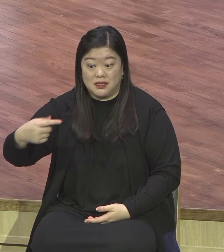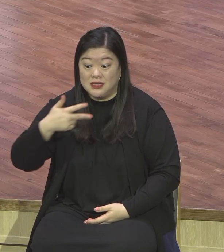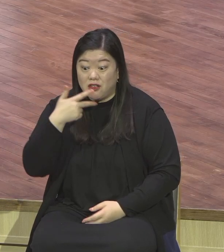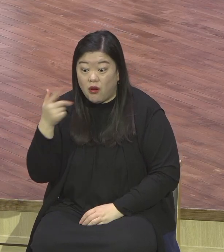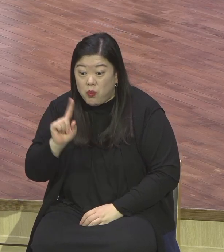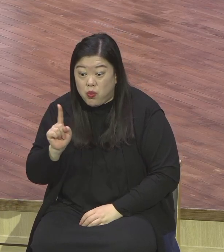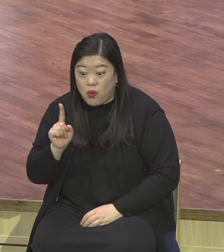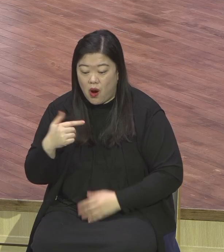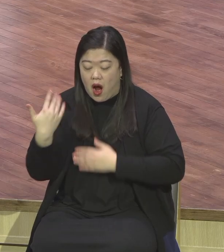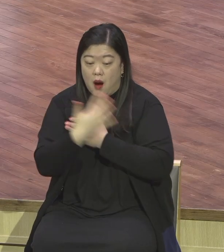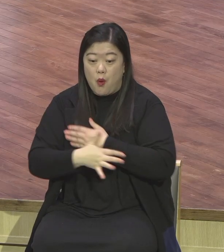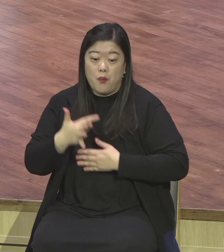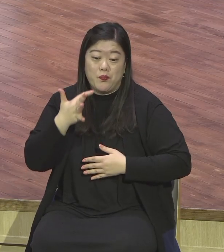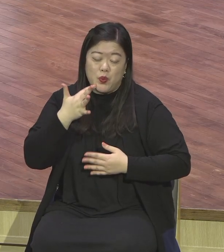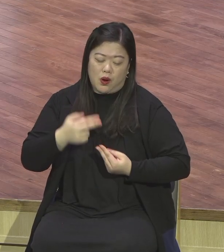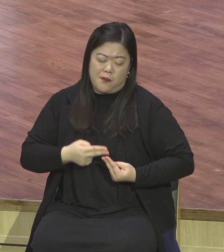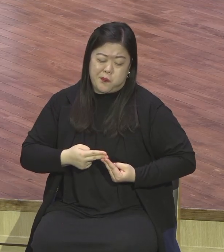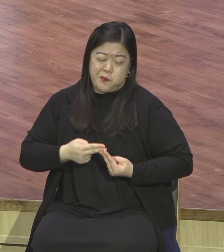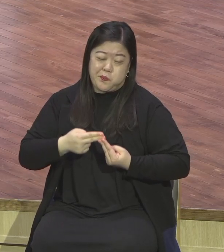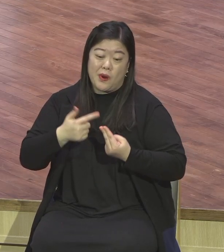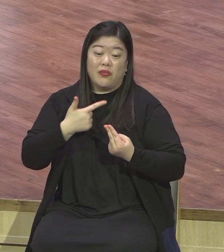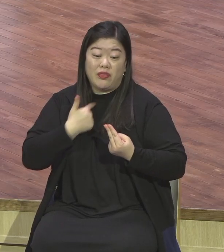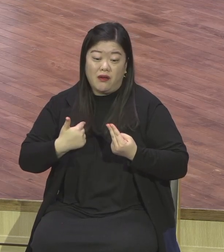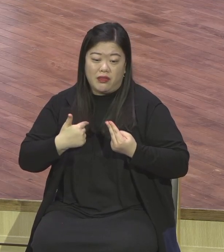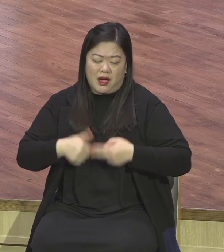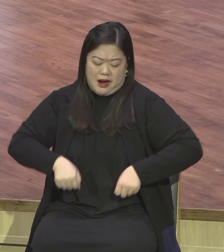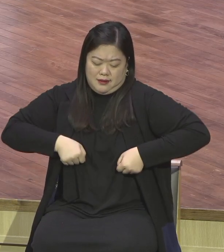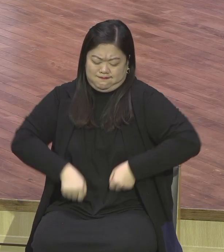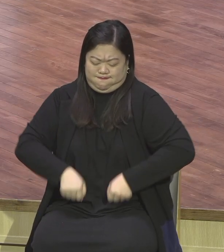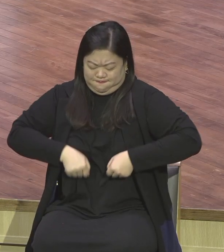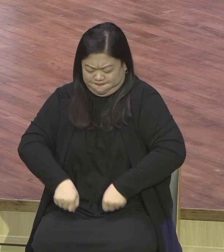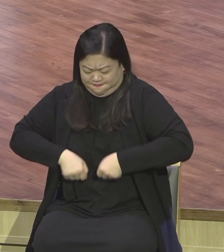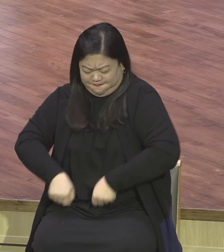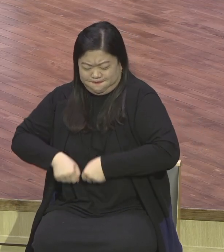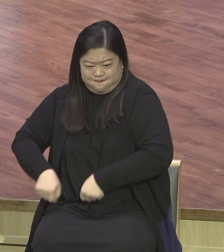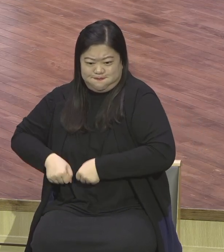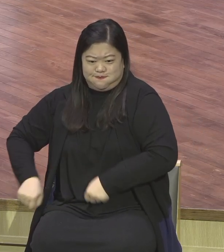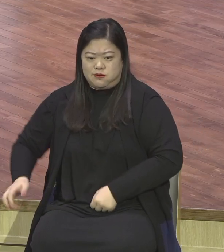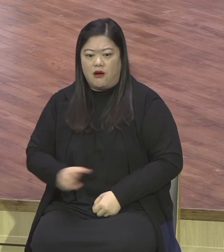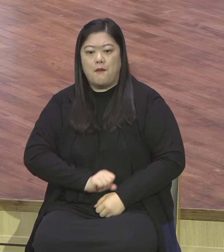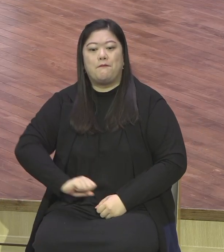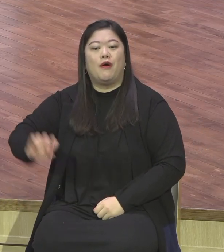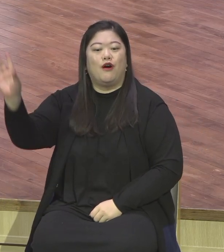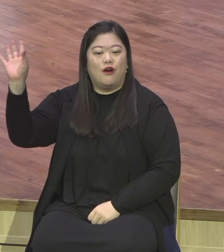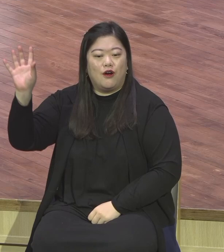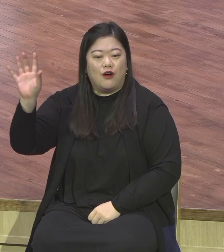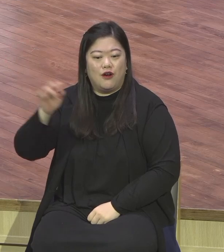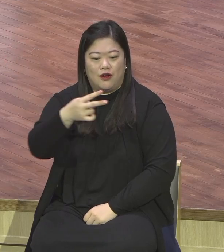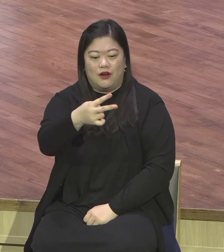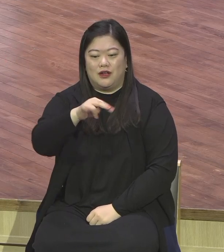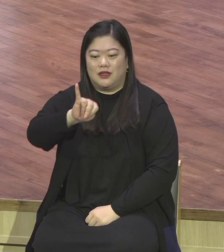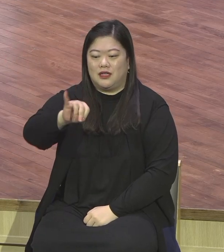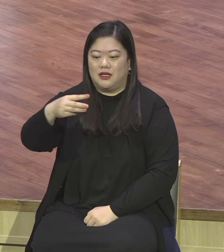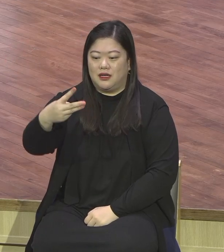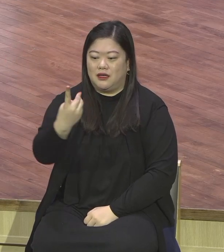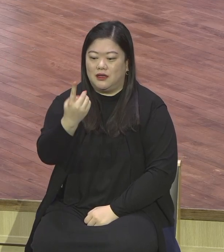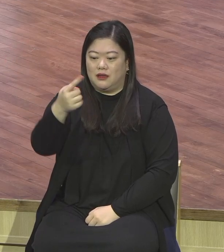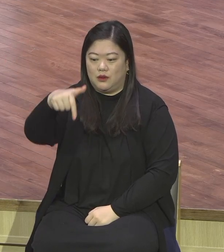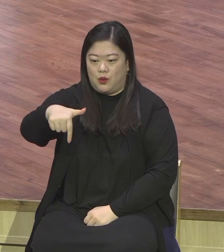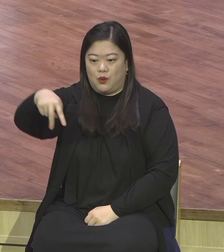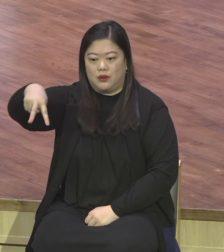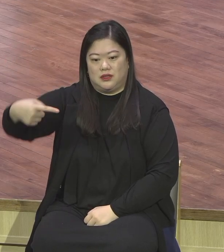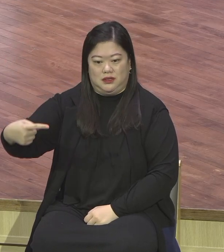인체에 축적되어 있는 이 독소들을 제거해야 하는 해독요법이 있다 해독요법